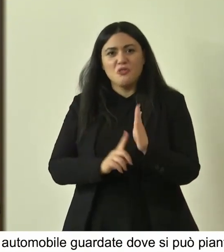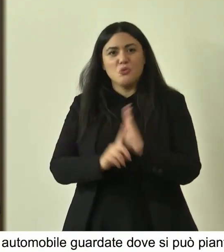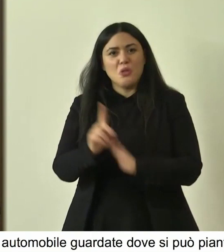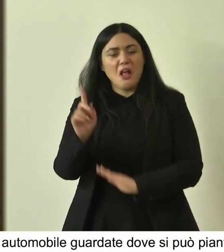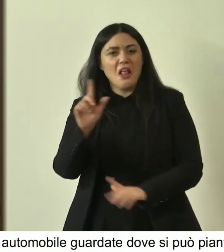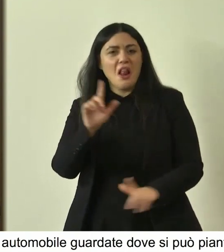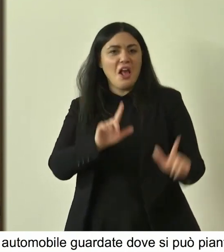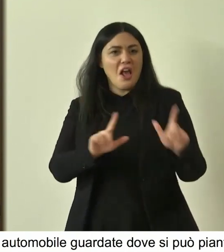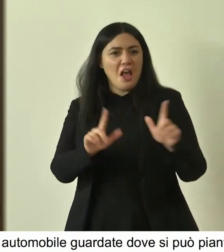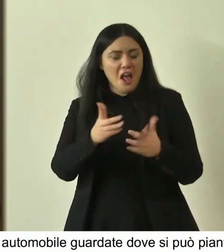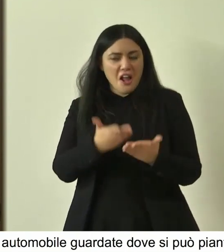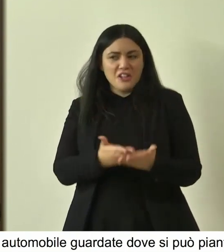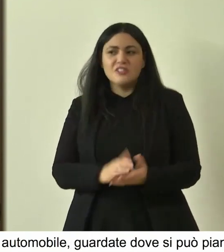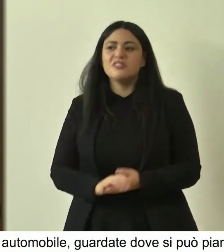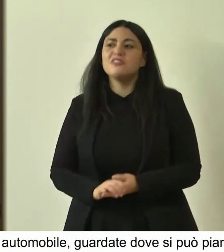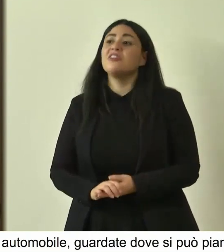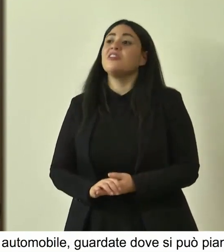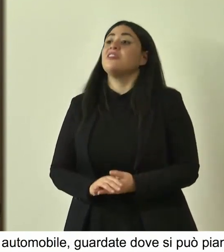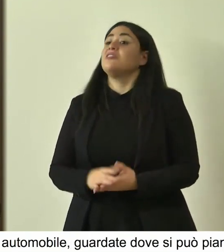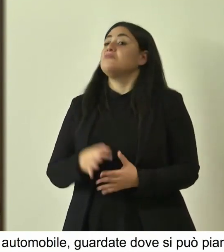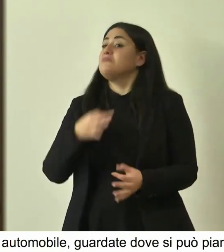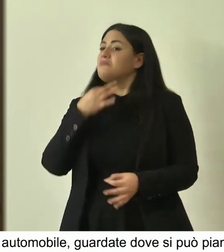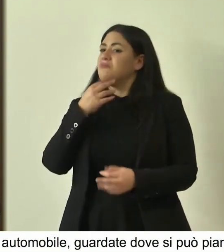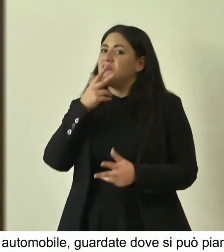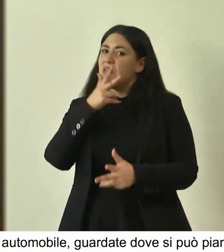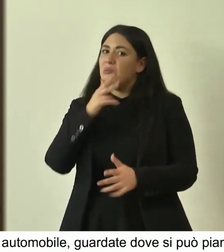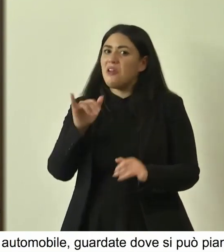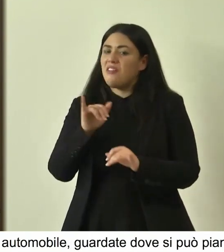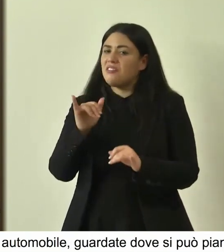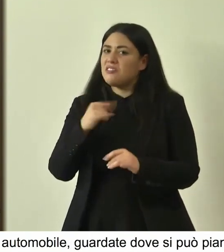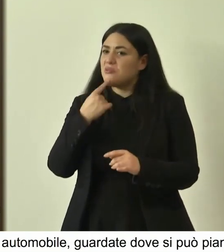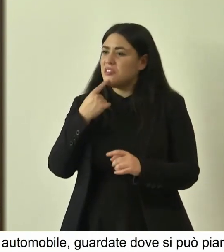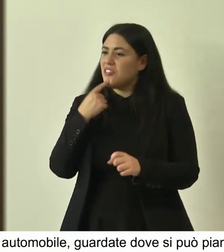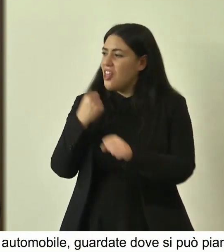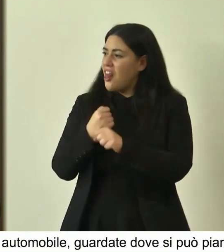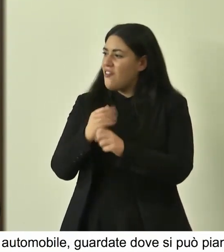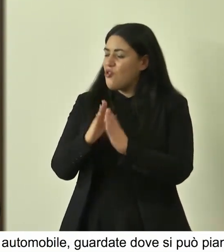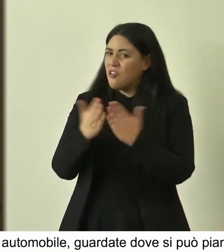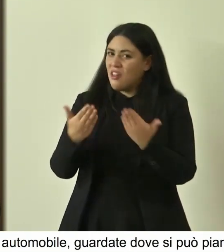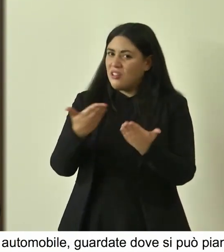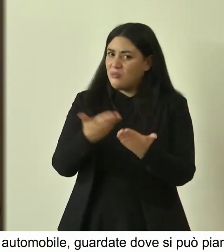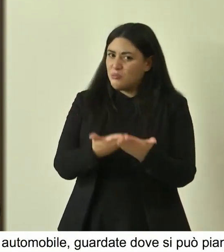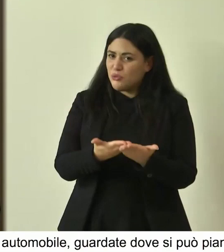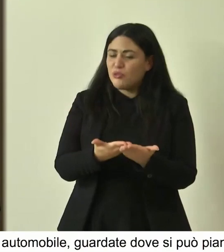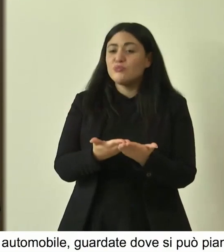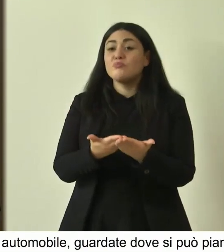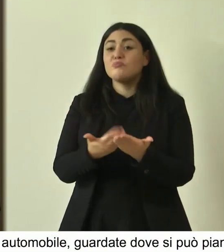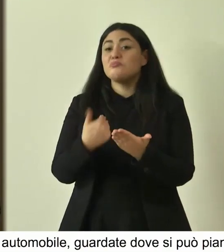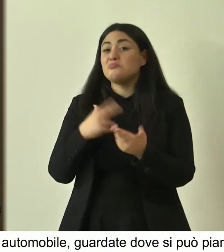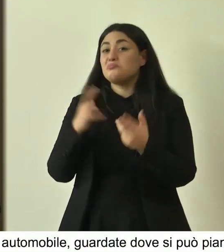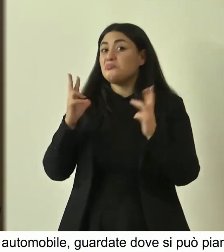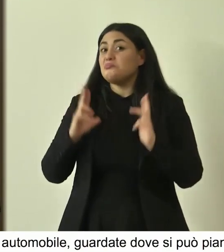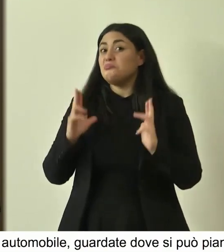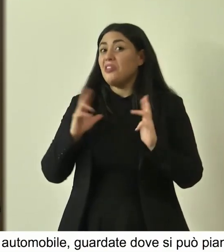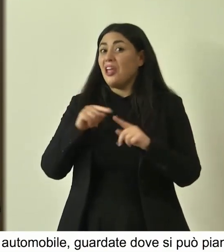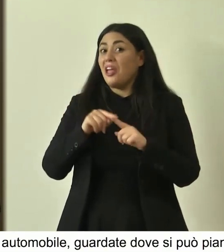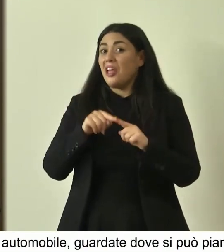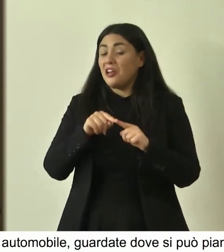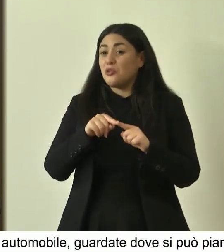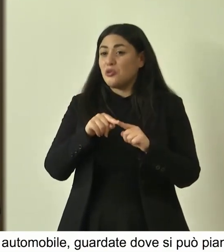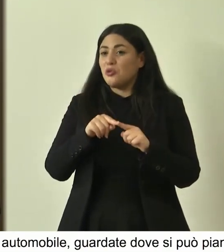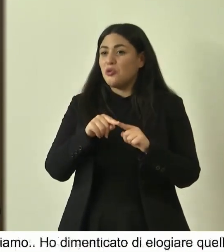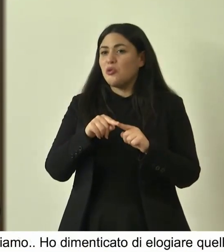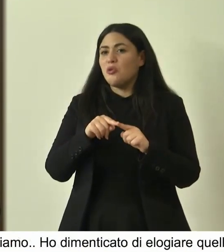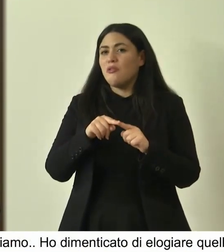elegante, e quindi bravissimi gli autori. Penso, spero che sia un altro dei segni